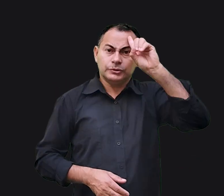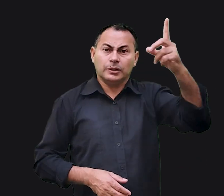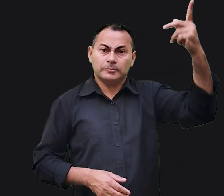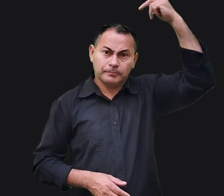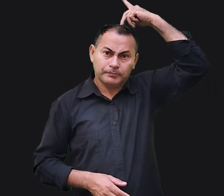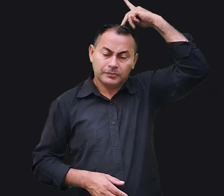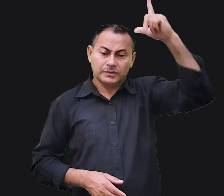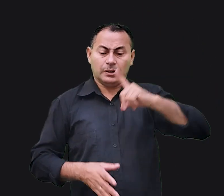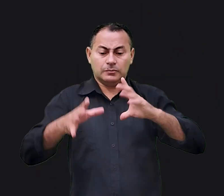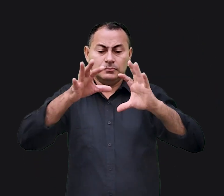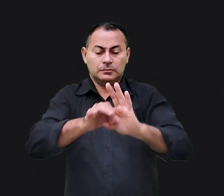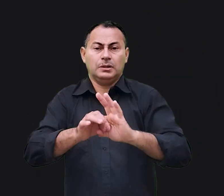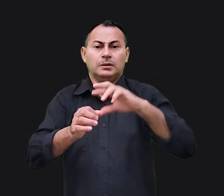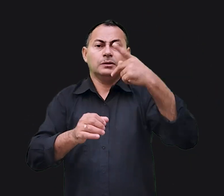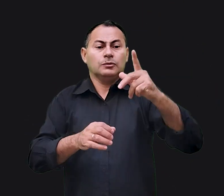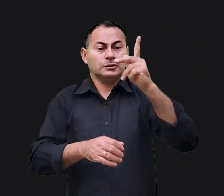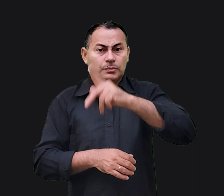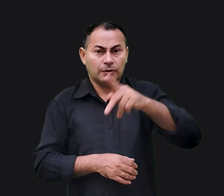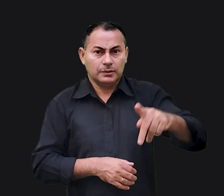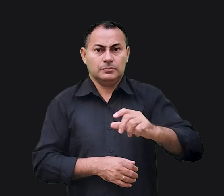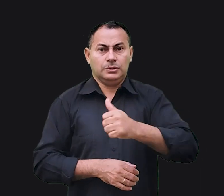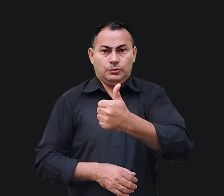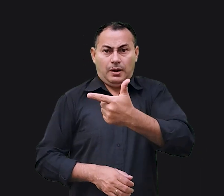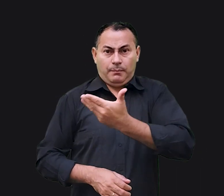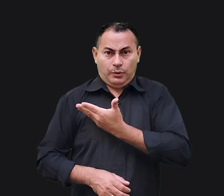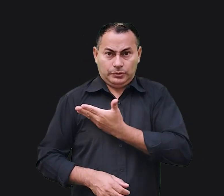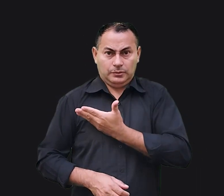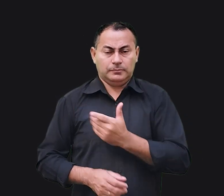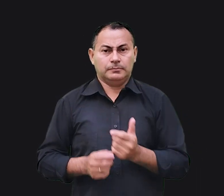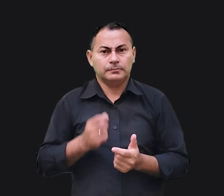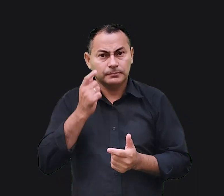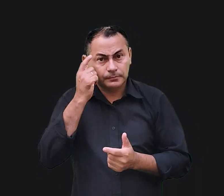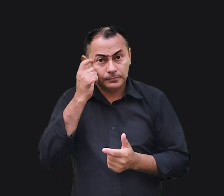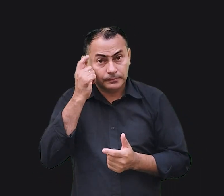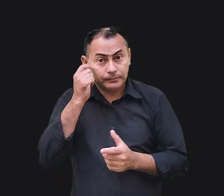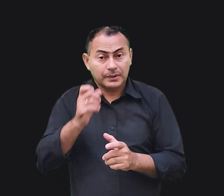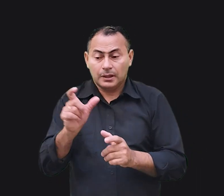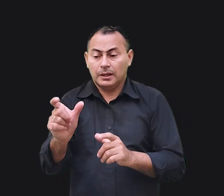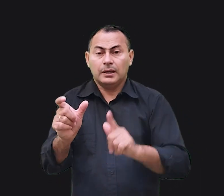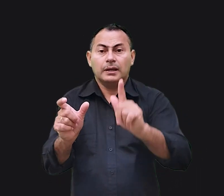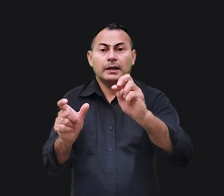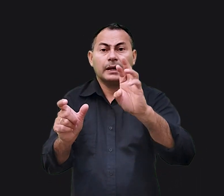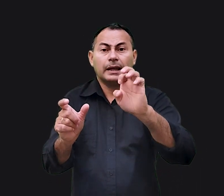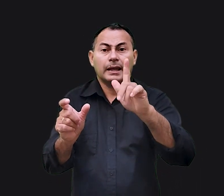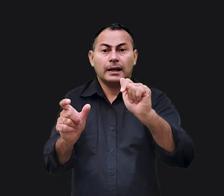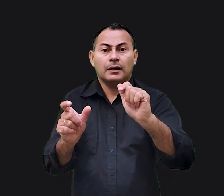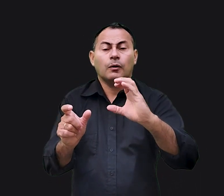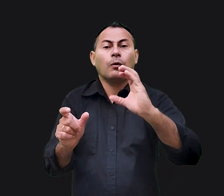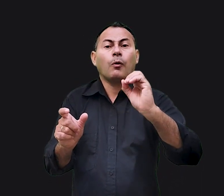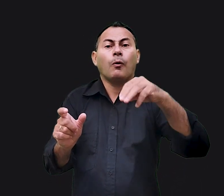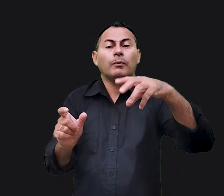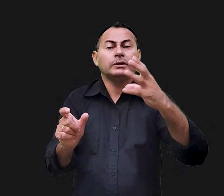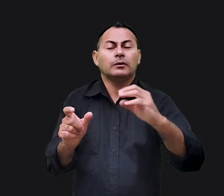tinham comunhão com seus professores e os apóstolos. A palavra grega para comunhão é